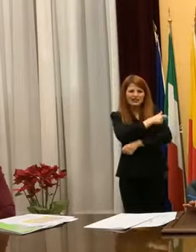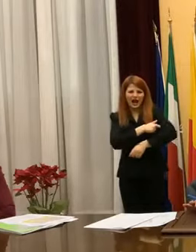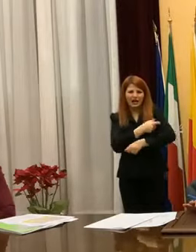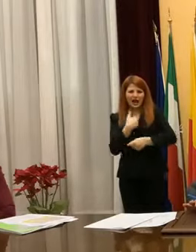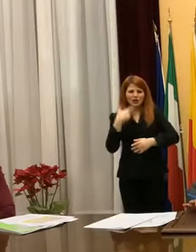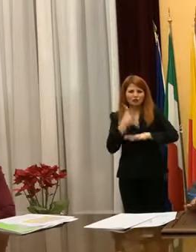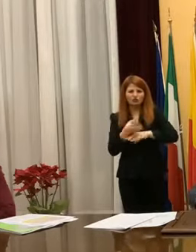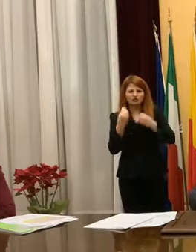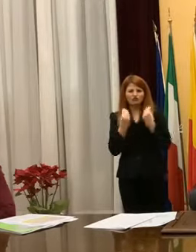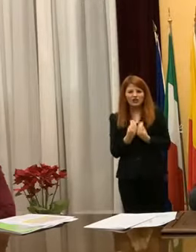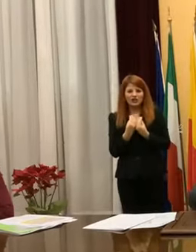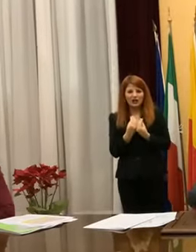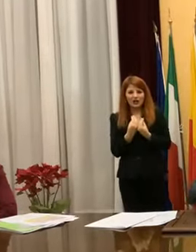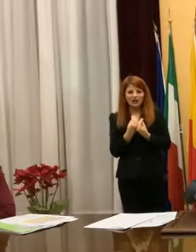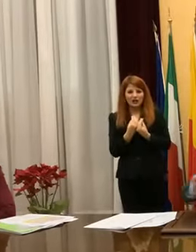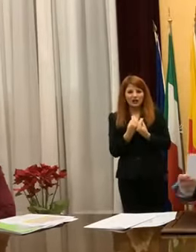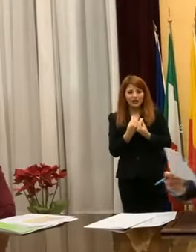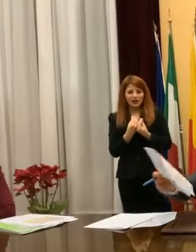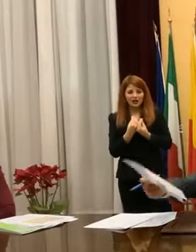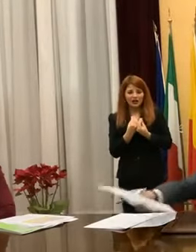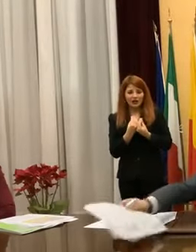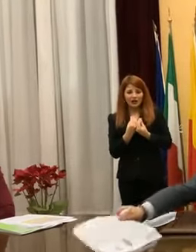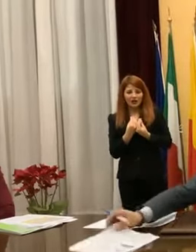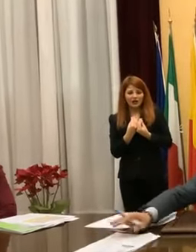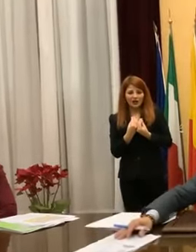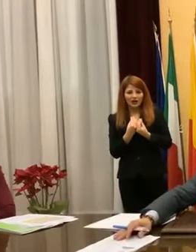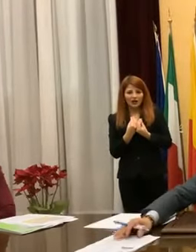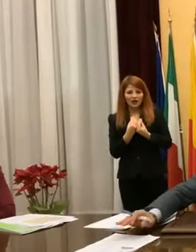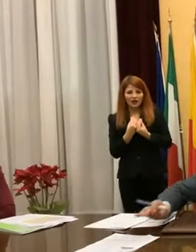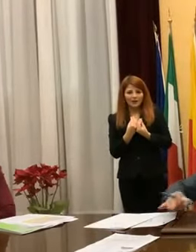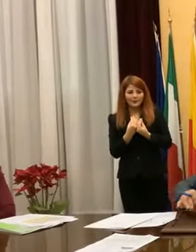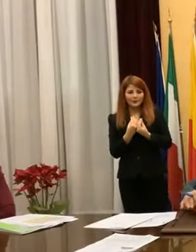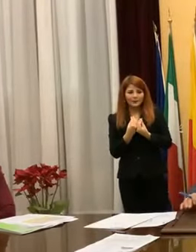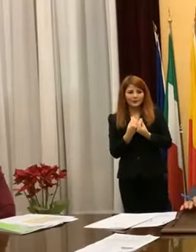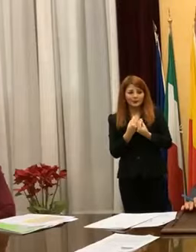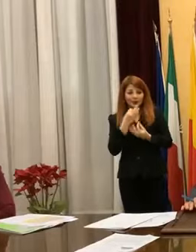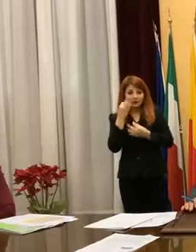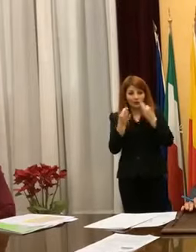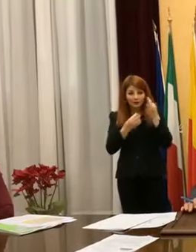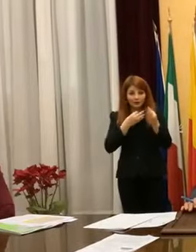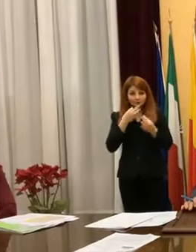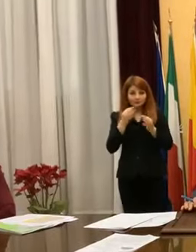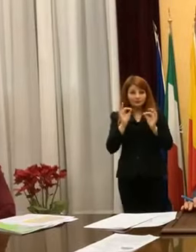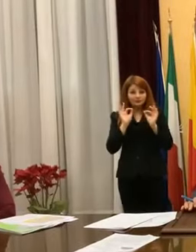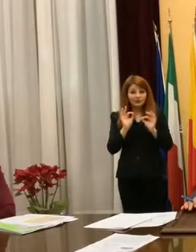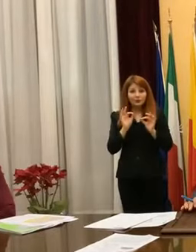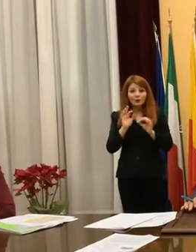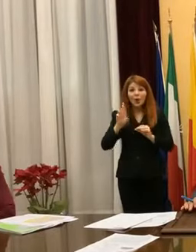È come se le parole di Razza fossero la Bibbia.